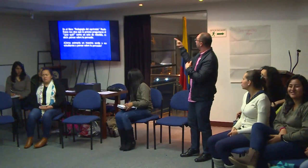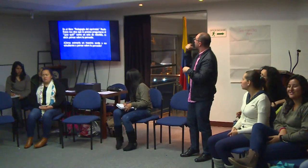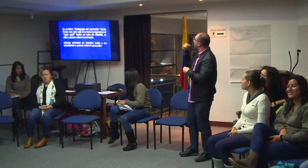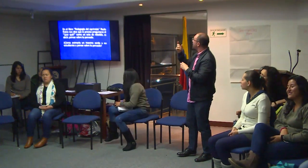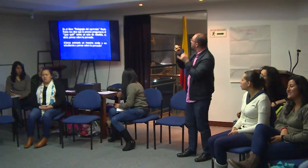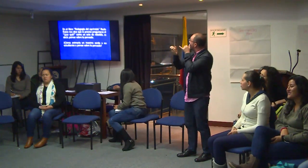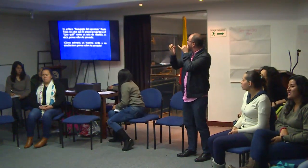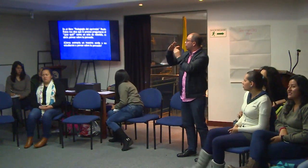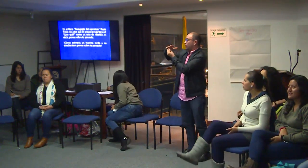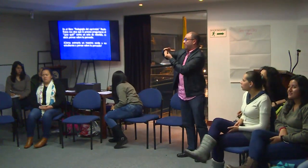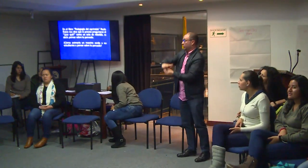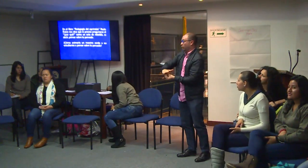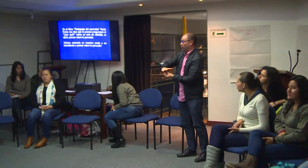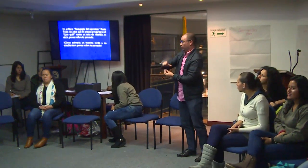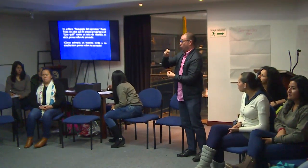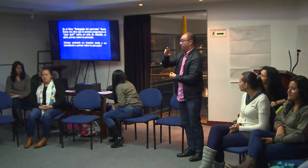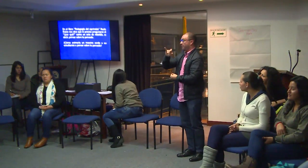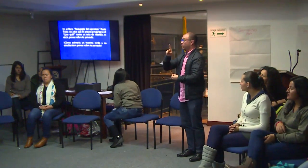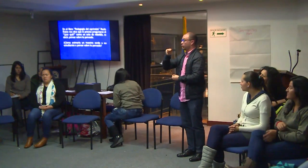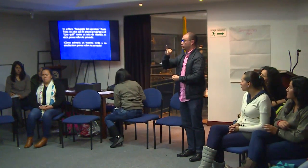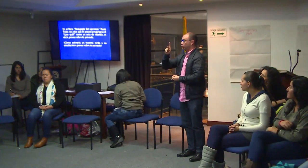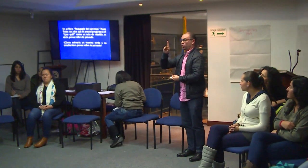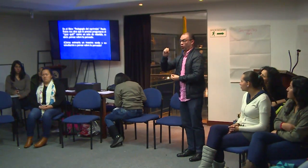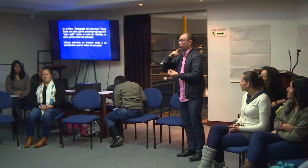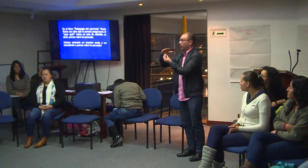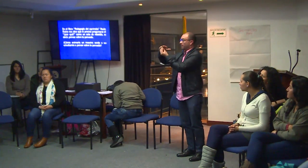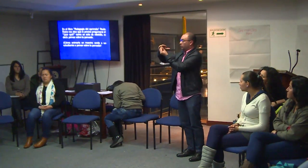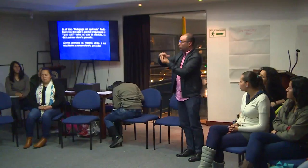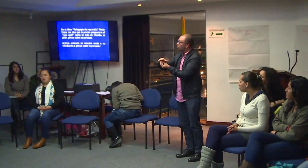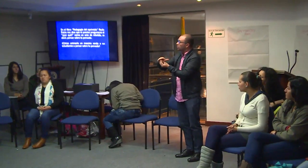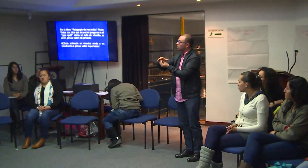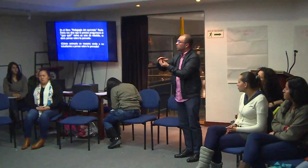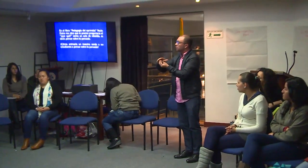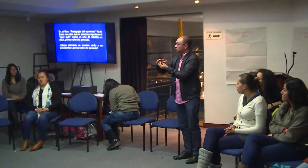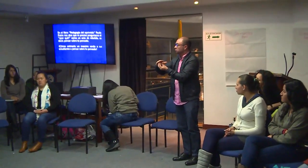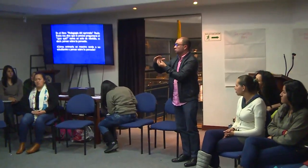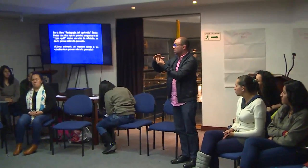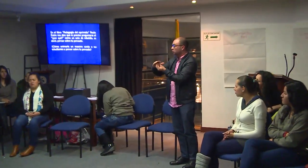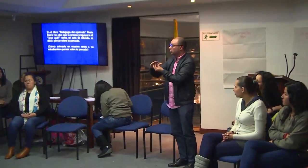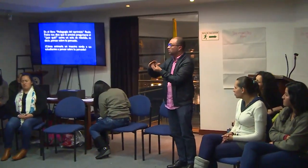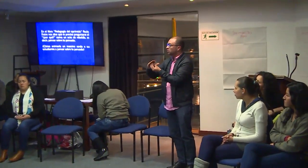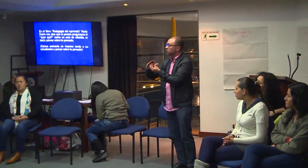una respuesta que lleva más a la reflexión. Creo que